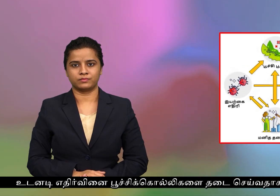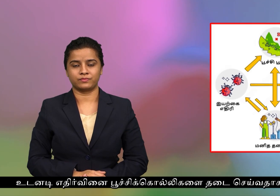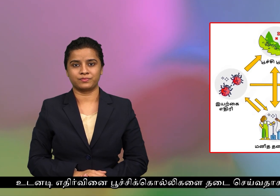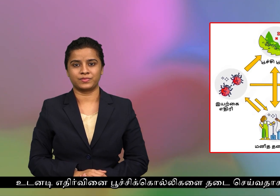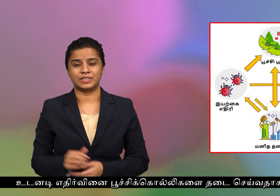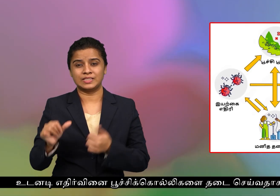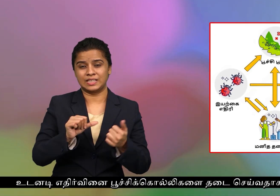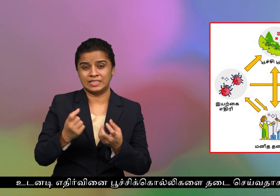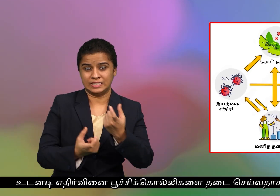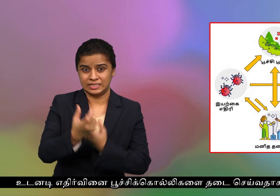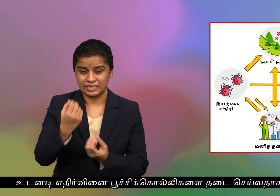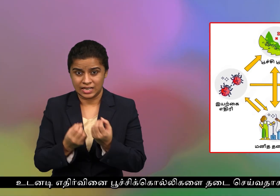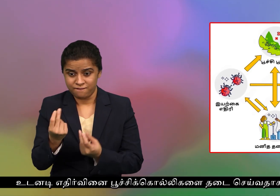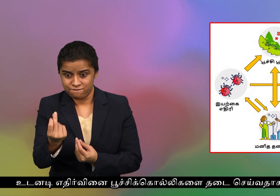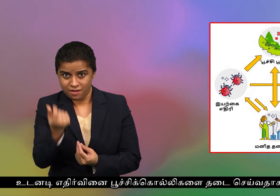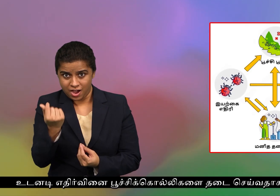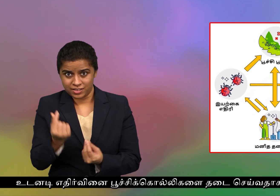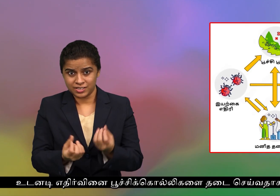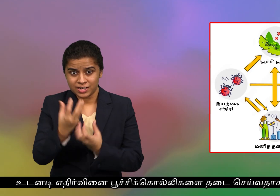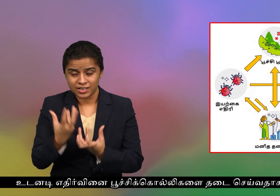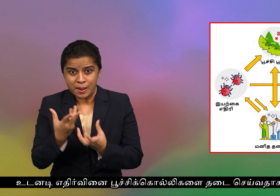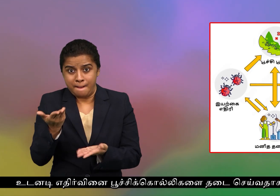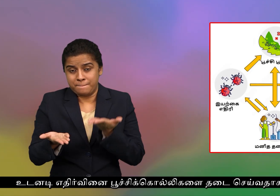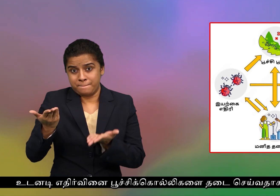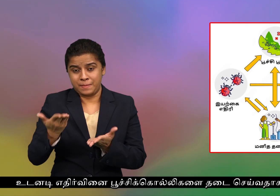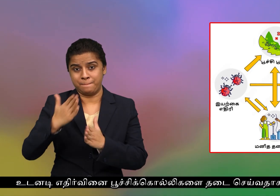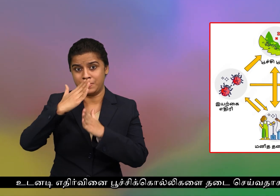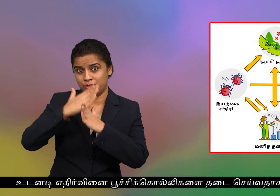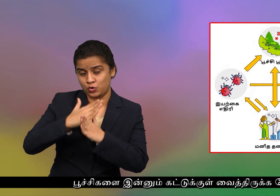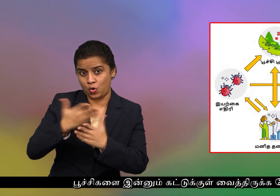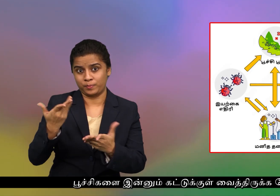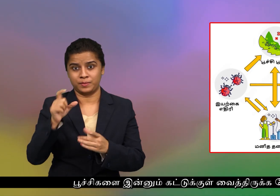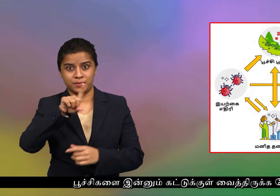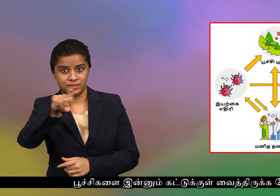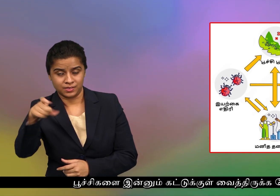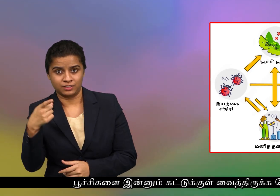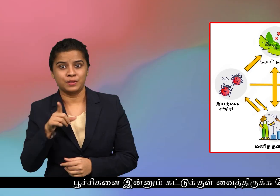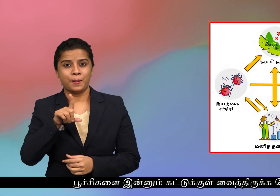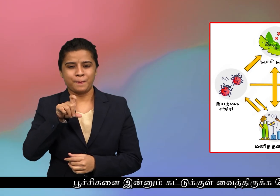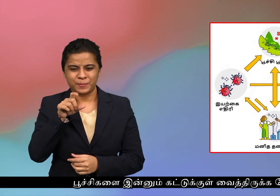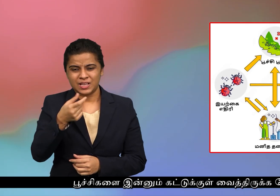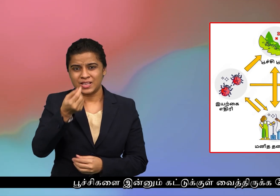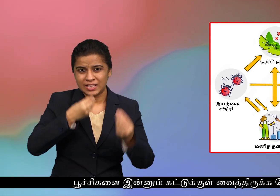உடனடி எதிர்வினை பூச்சிக்கொல்லிகளை தடை செய்வதாக இருக்கலாம், ஆனால் பூச்சிகளை இன்னும் கட்டுக்குள் வைத்திருக்க